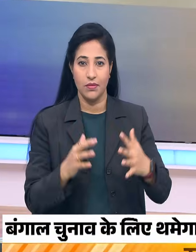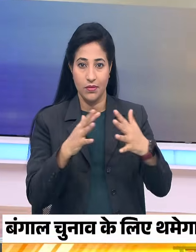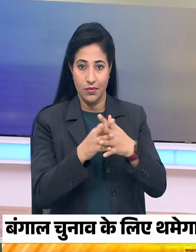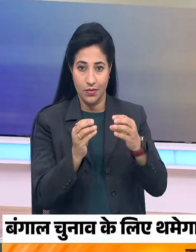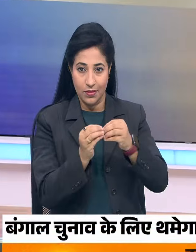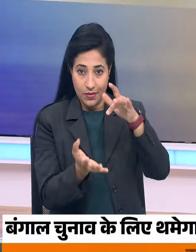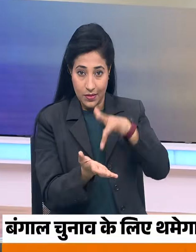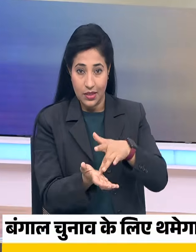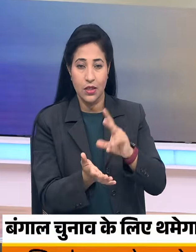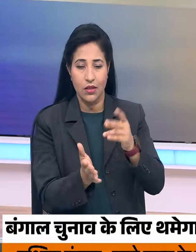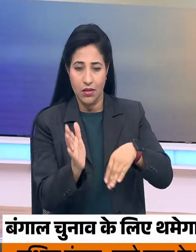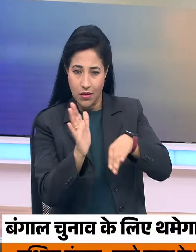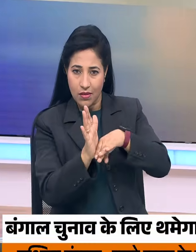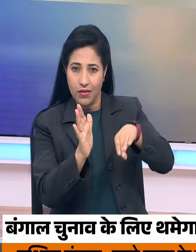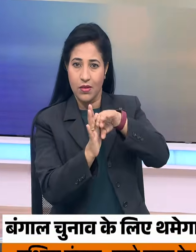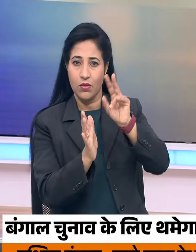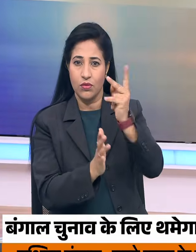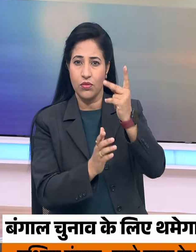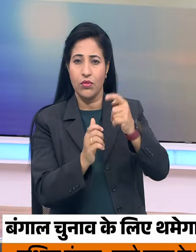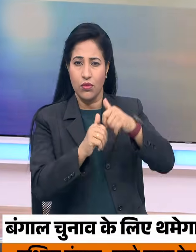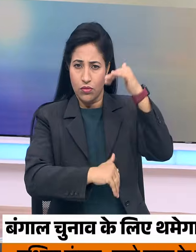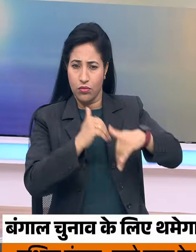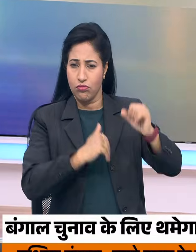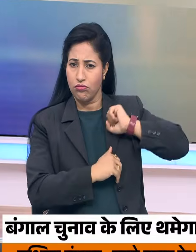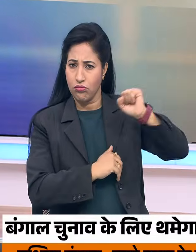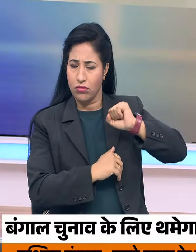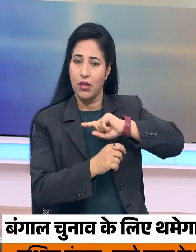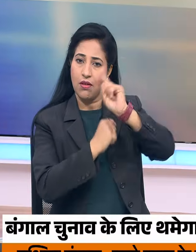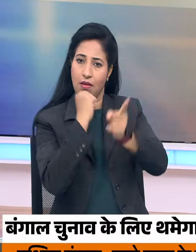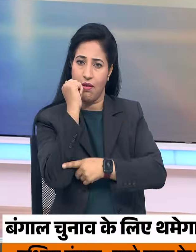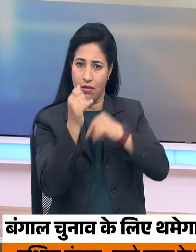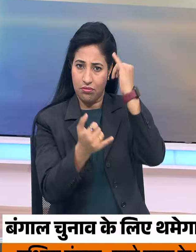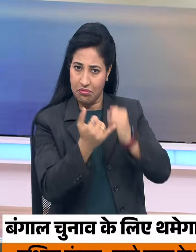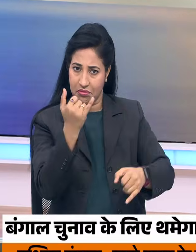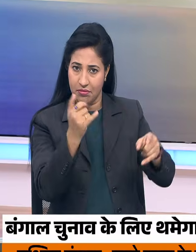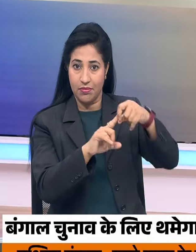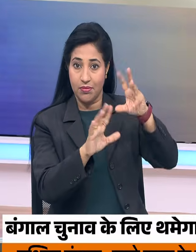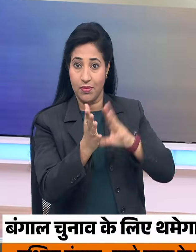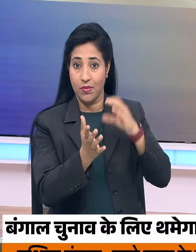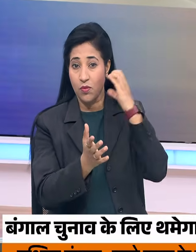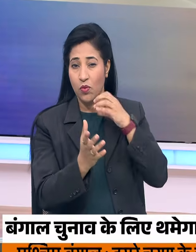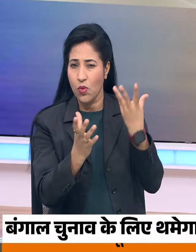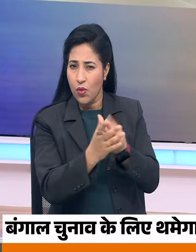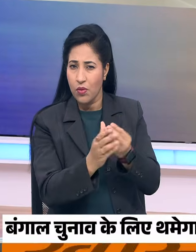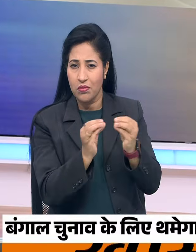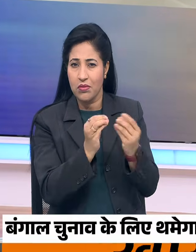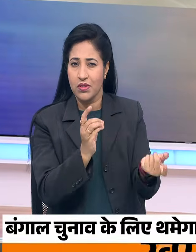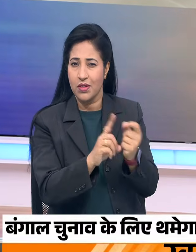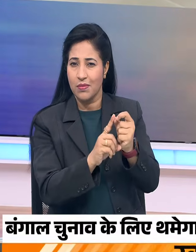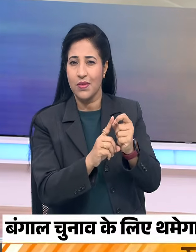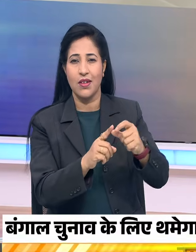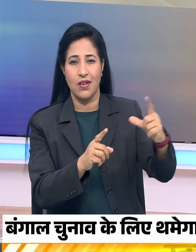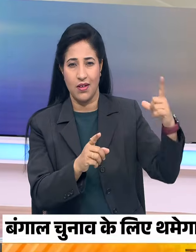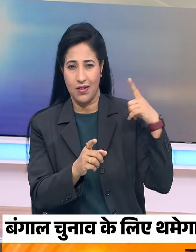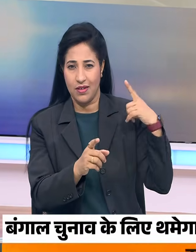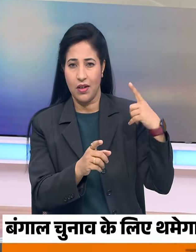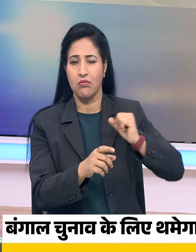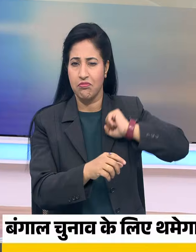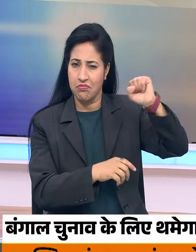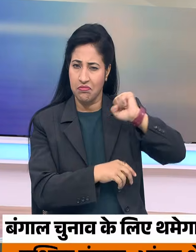पश्चिम बंगाल में दूसरे चरण के चुनाव के प्रचार का आज अंतिम दिन। पीएम मोदी समेत भाजपा के तमाम दिग्गज नेता करेंगे